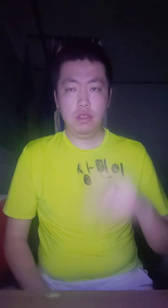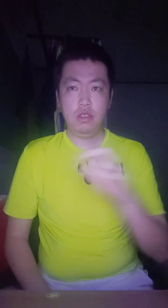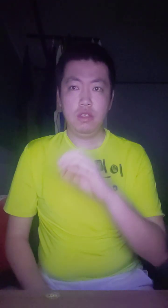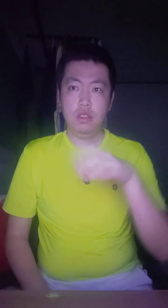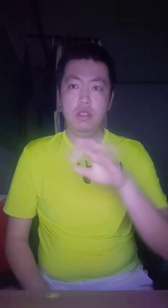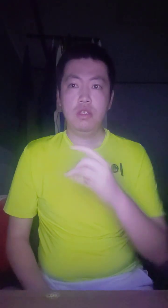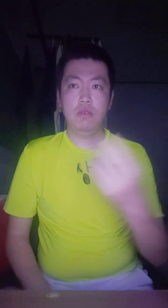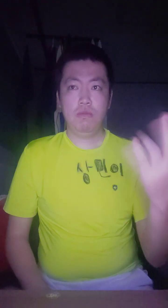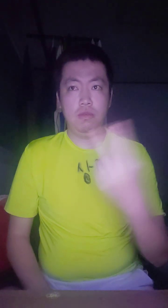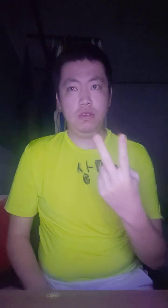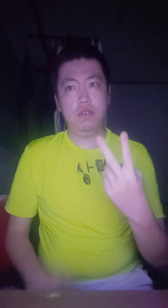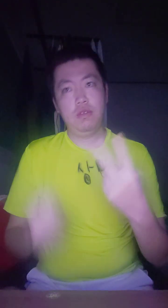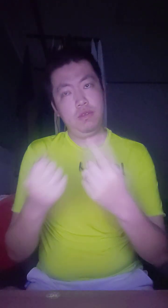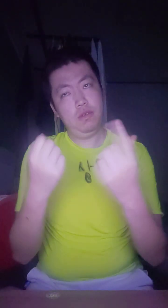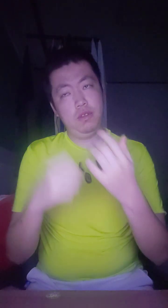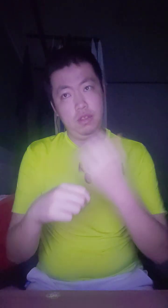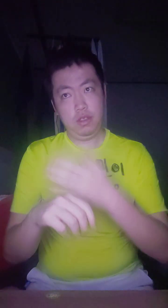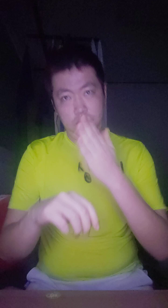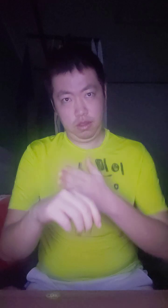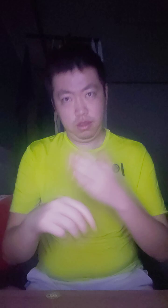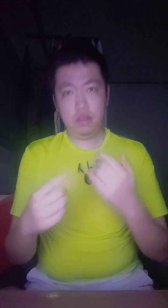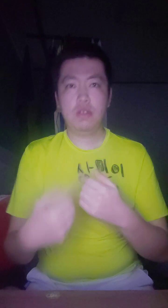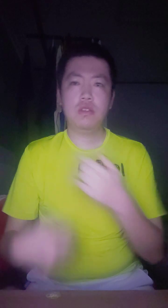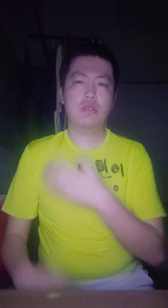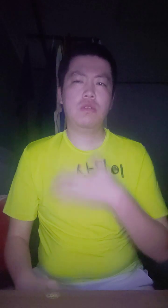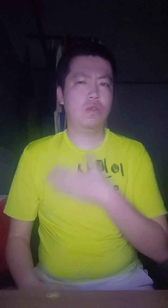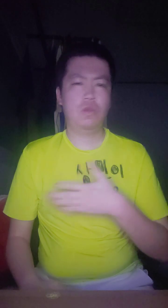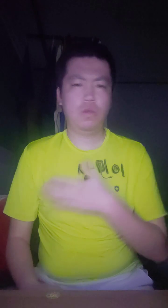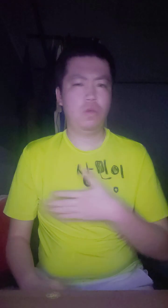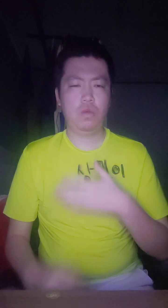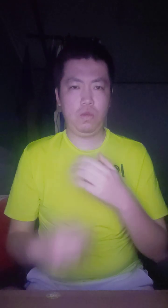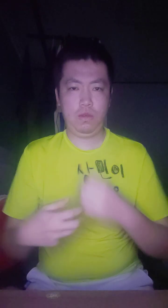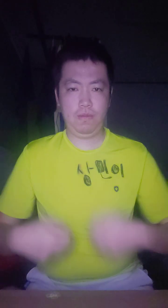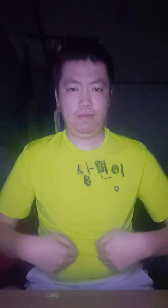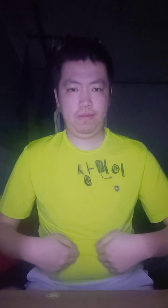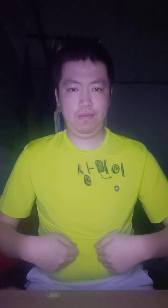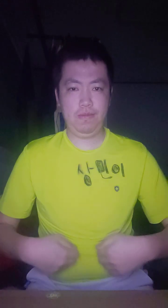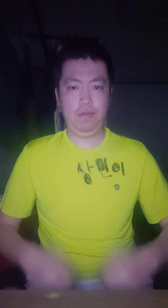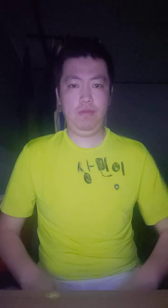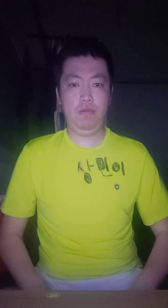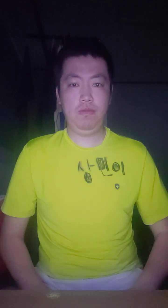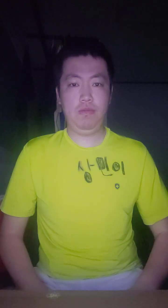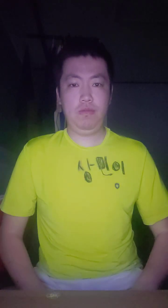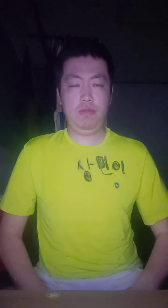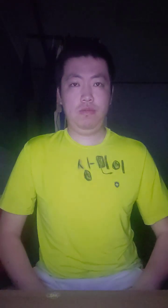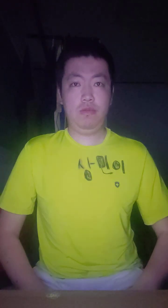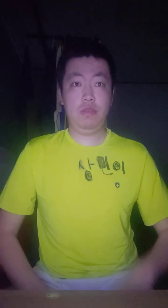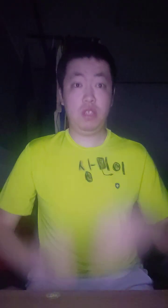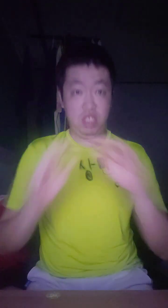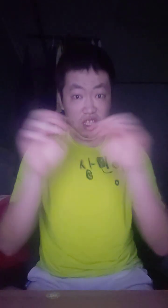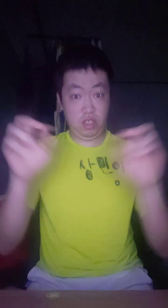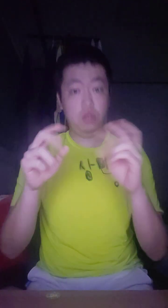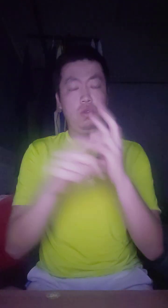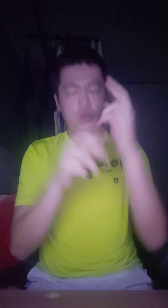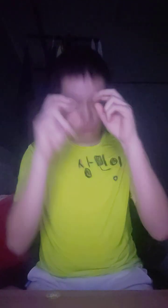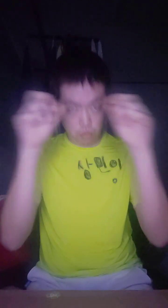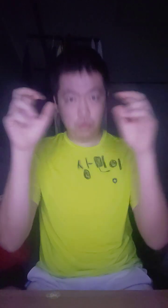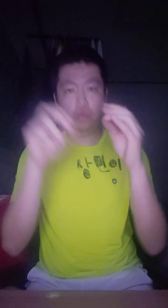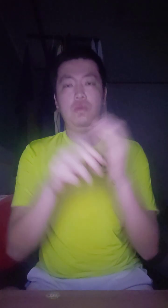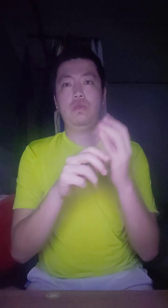다행히 20여 분 만에 전력 공급이 재개돼 큰 피해는 없는 것으로 파악됐습니다. 한전은 정전으로 인한 피해가